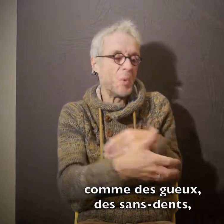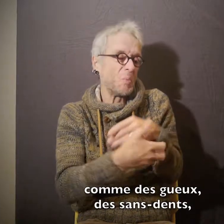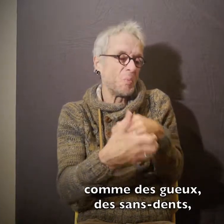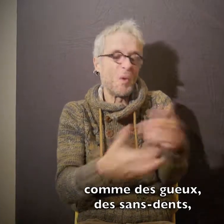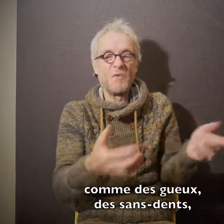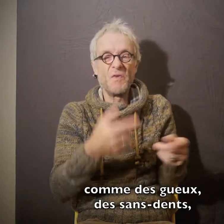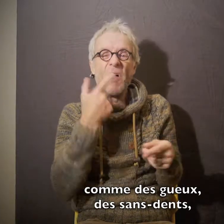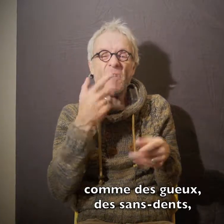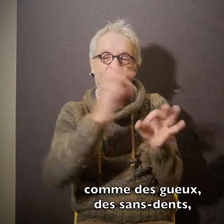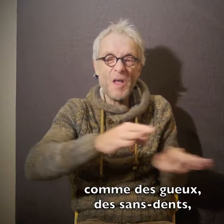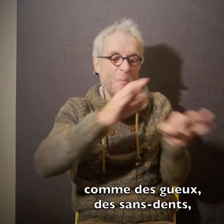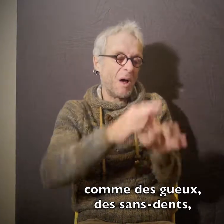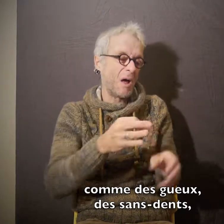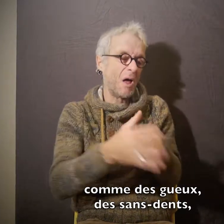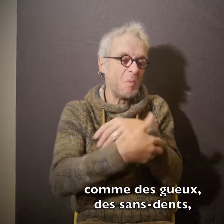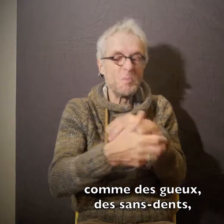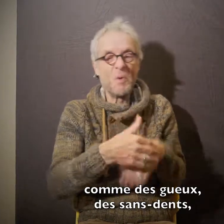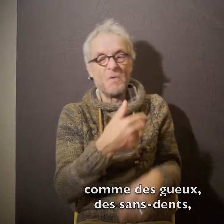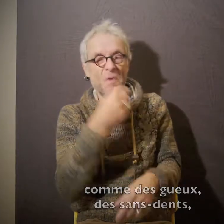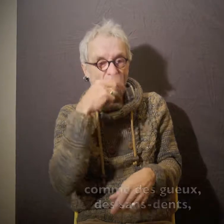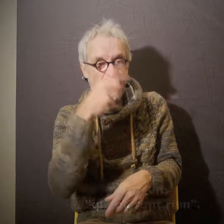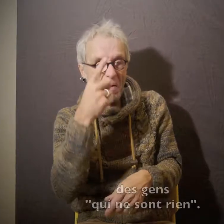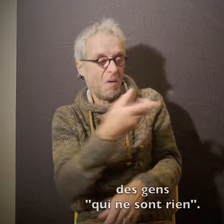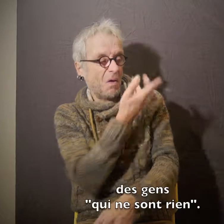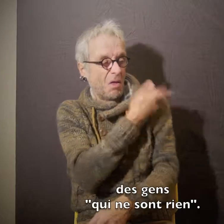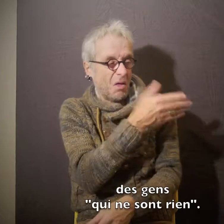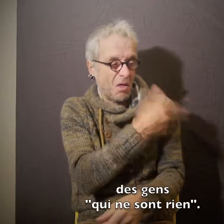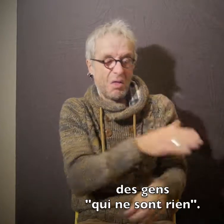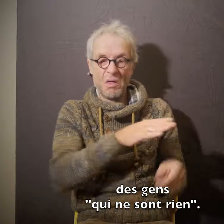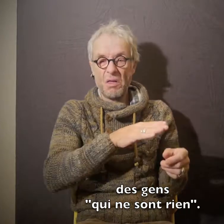petit peuple comme des gueux, des sans-dents, des gens qui ne sont rien.